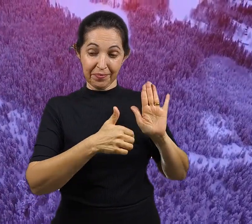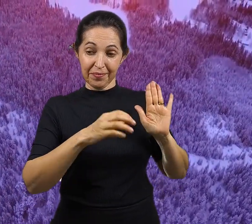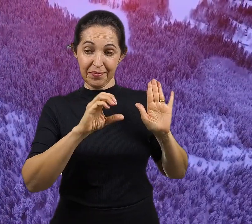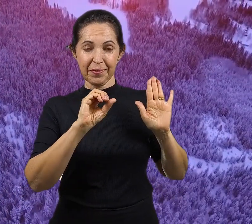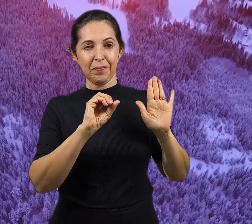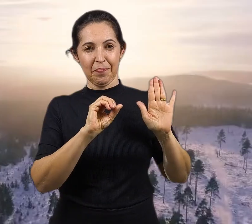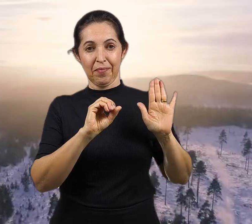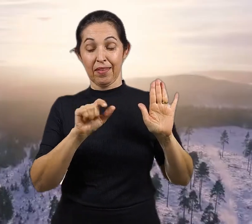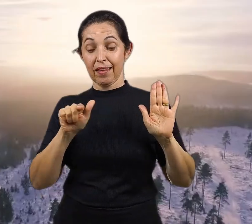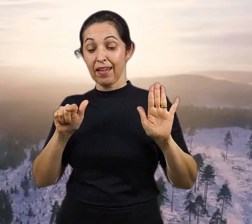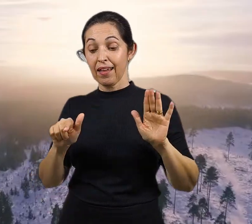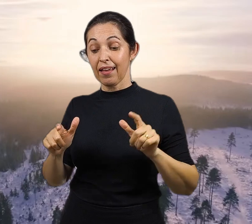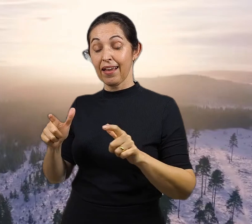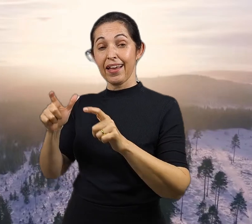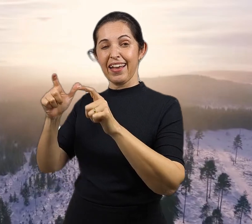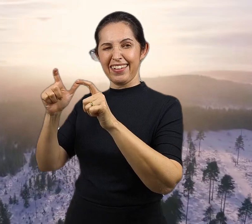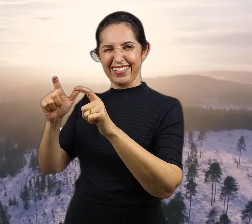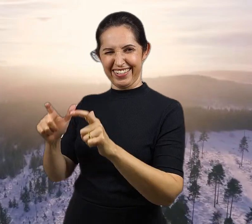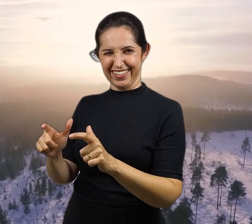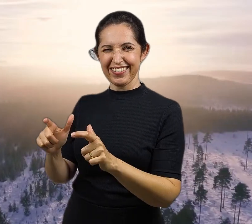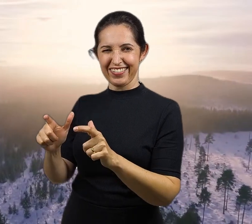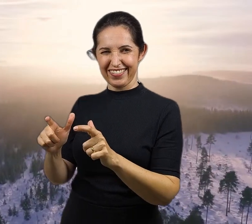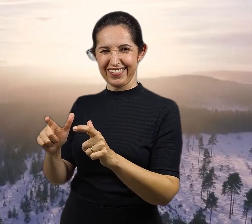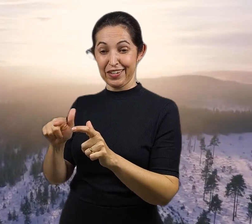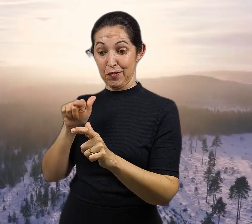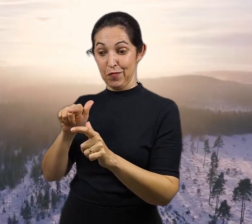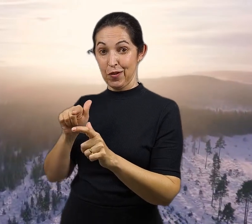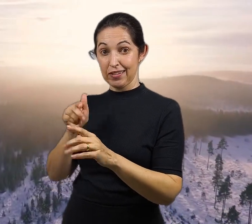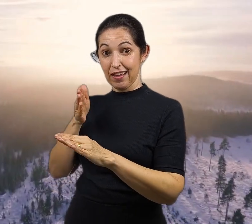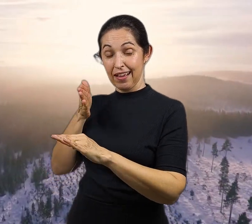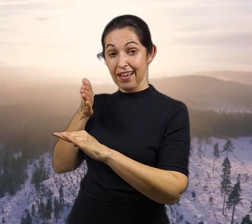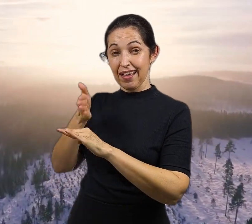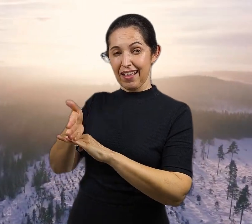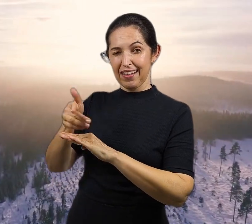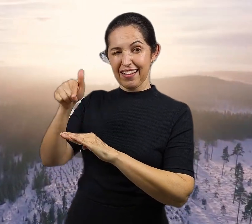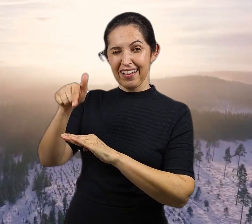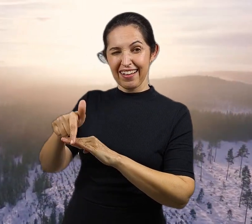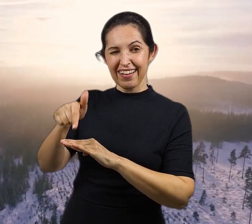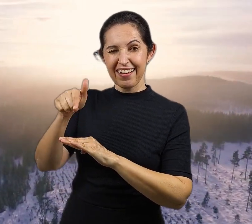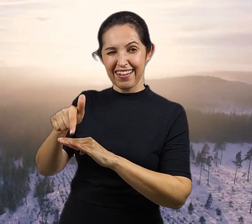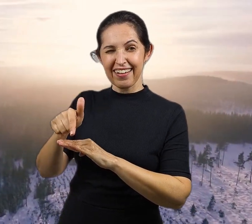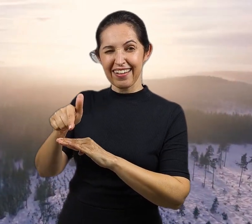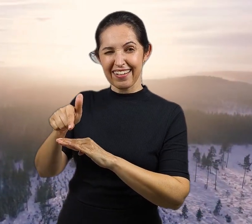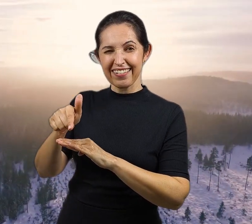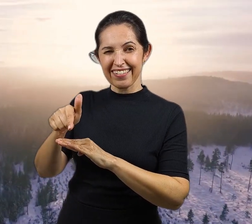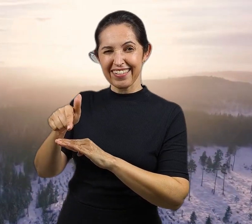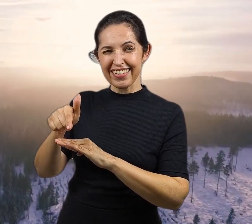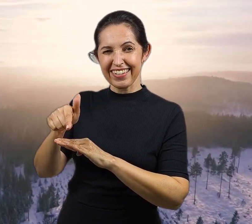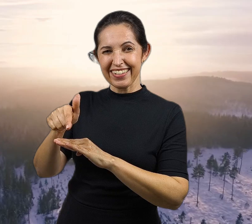a possuir, não é outra terra, de onde saíste.